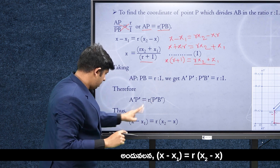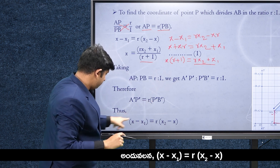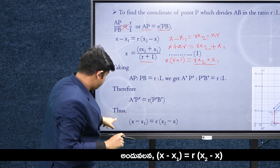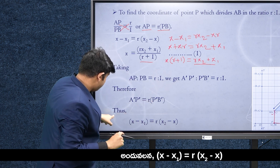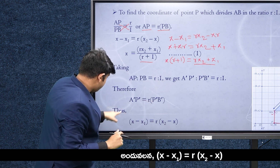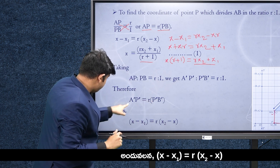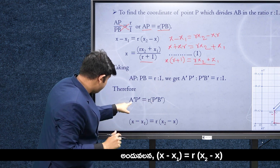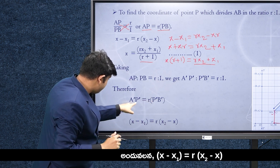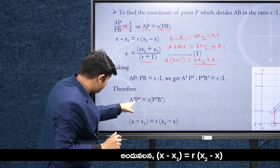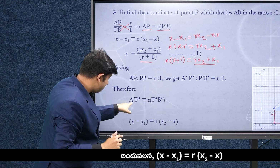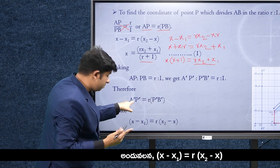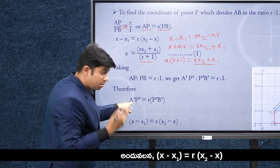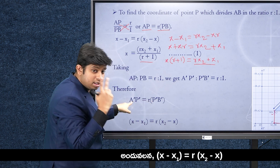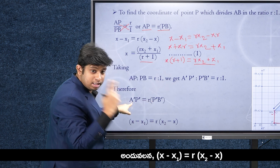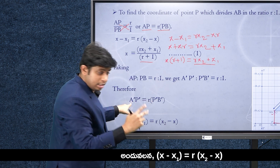అందువలన x-x1=rx2-x